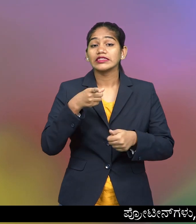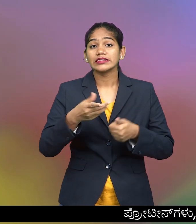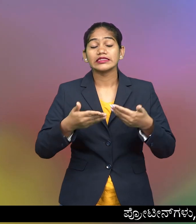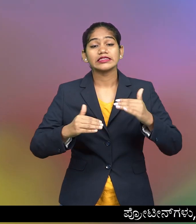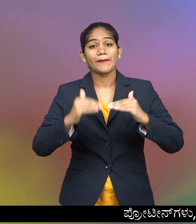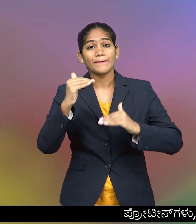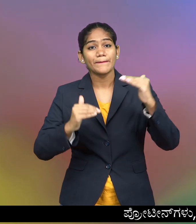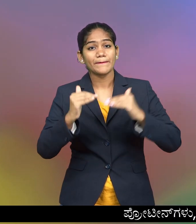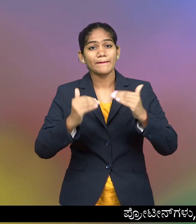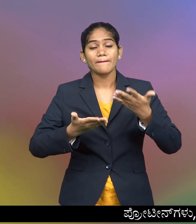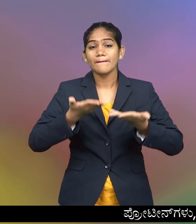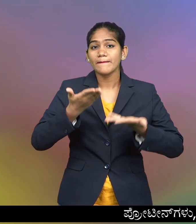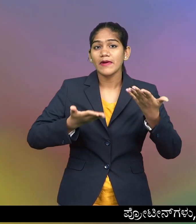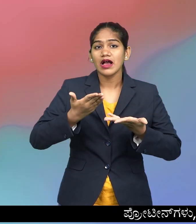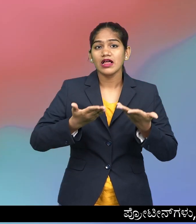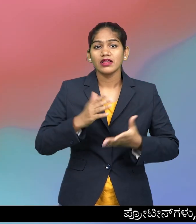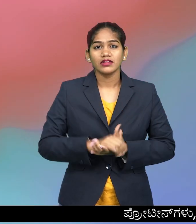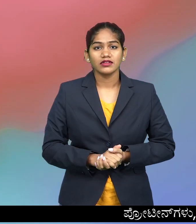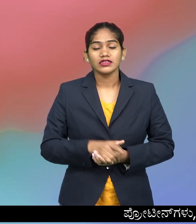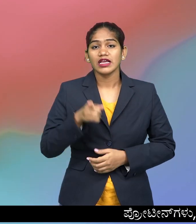ಪ್ರೋಟೀನ್ಗಳು, ವಿಟಮಿನ್ಗಳು, ಖನಿಜ ಲವಣಗಳು